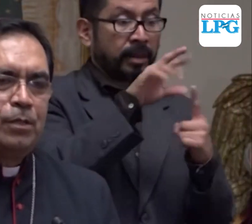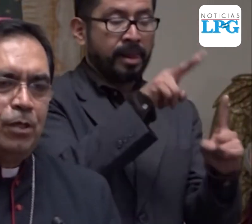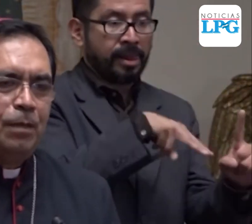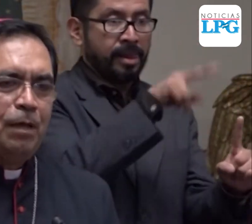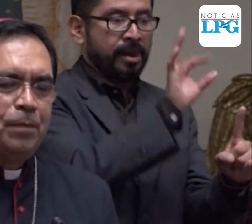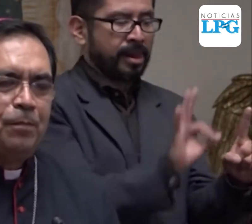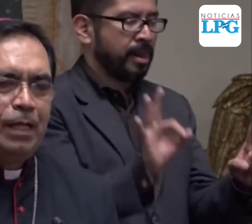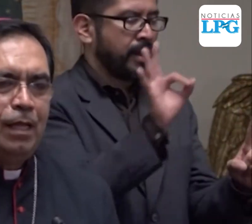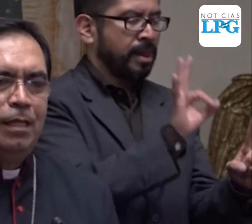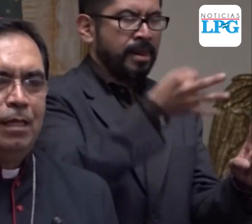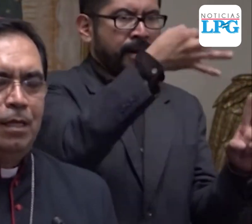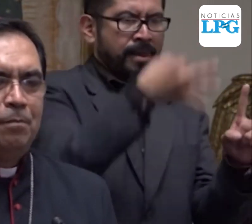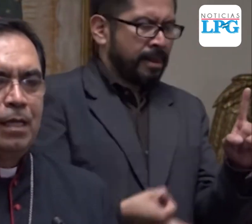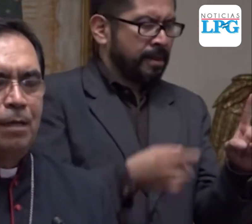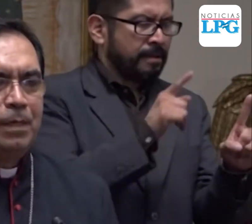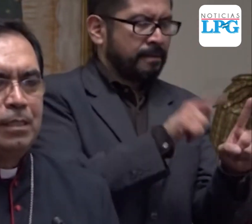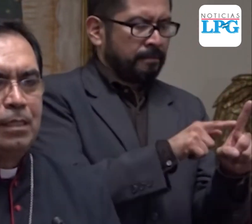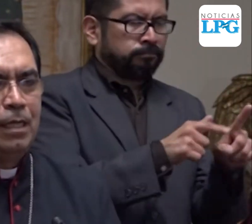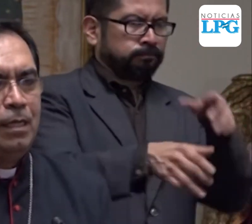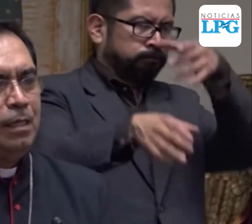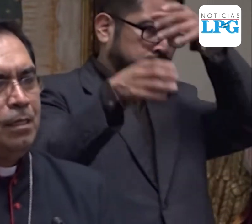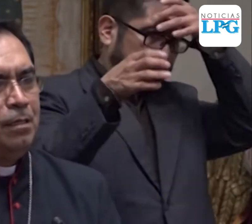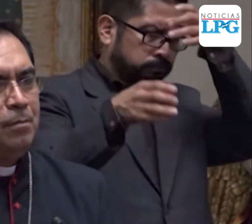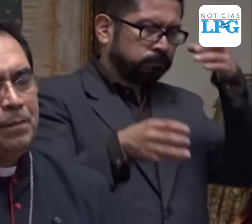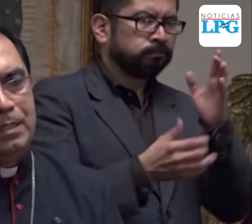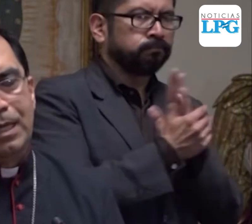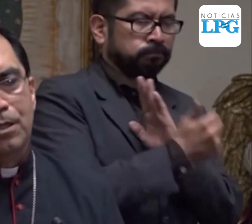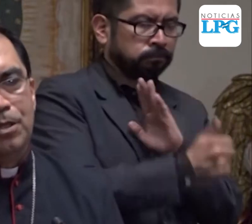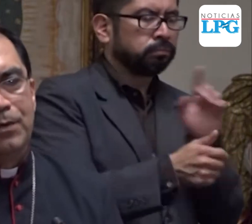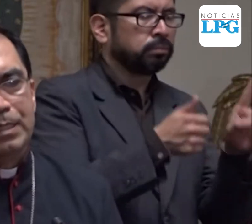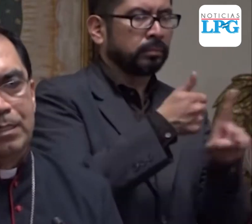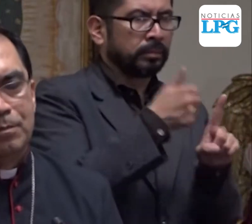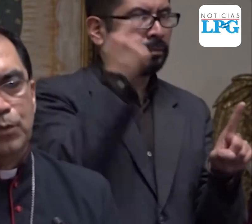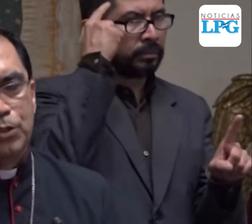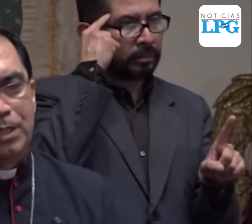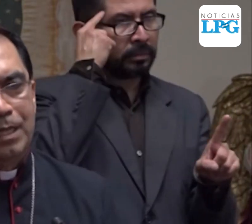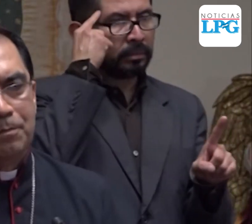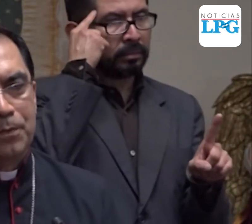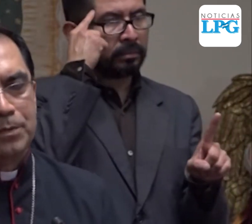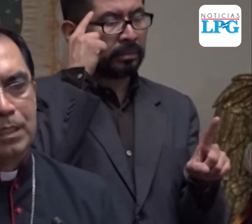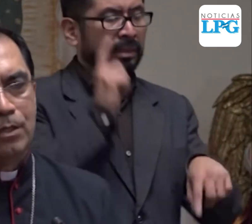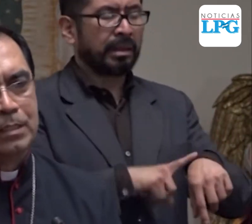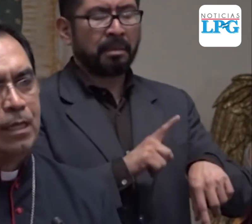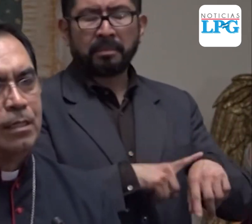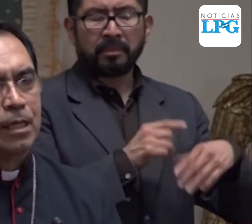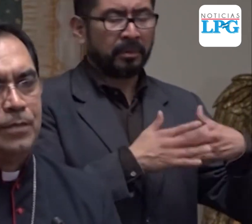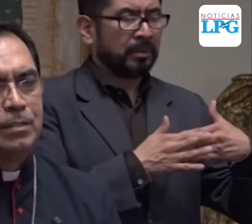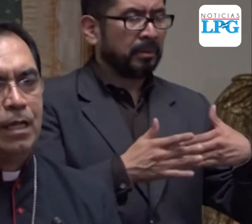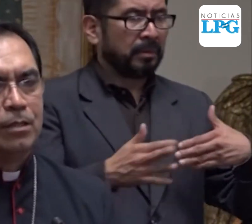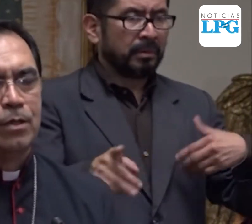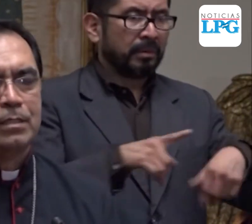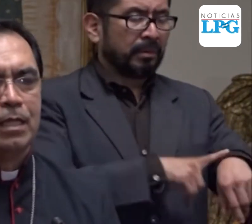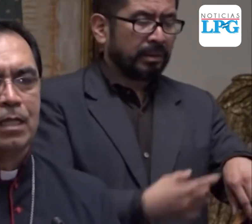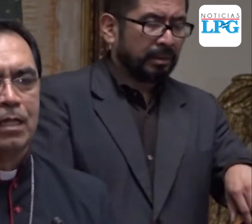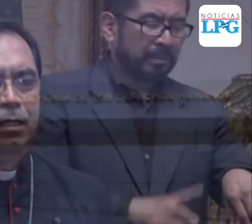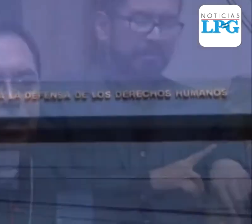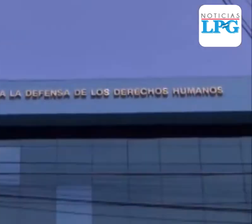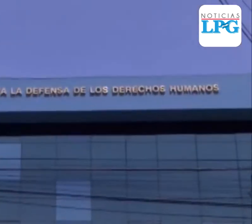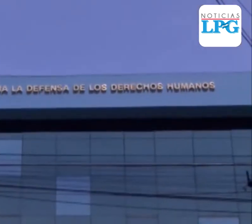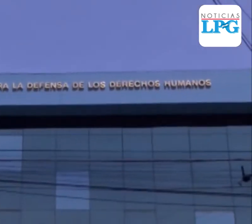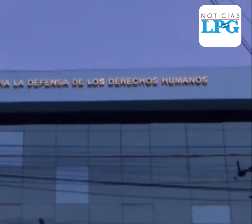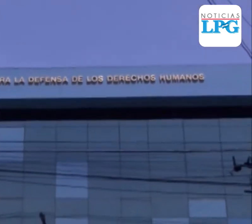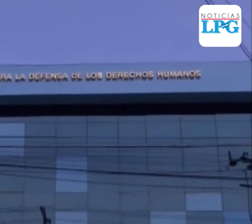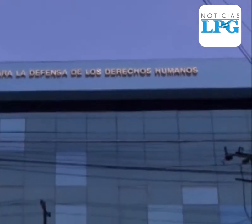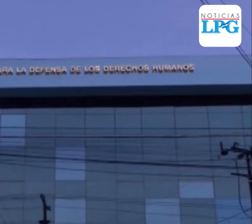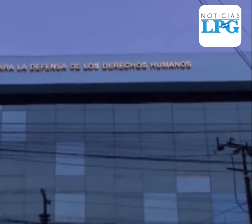la persona más preparada, más capacitada, me parece que no lleva mucho tiempo, si los están entrevistando, etc.